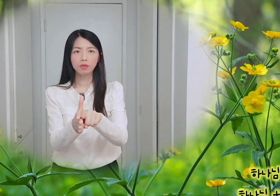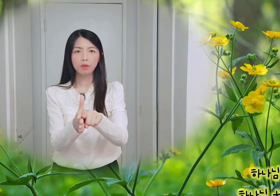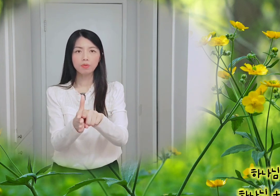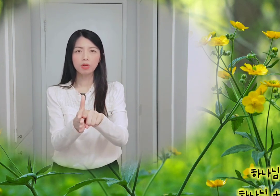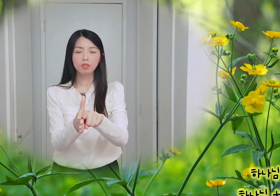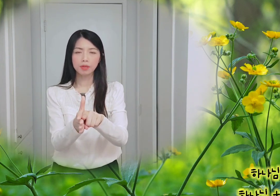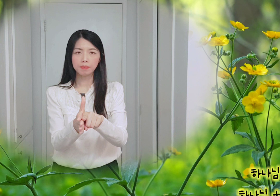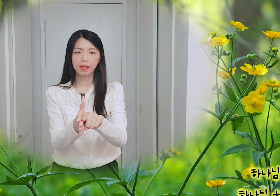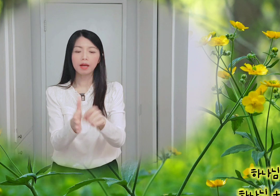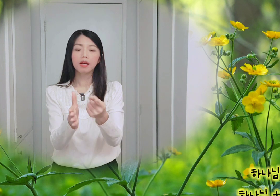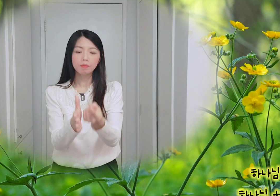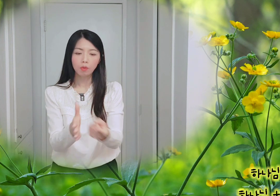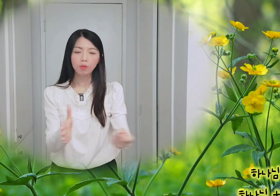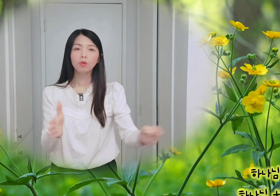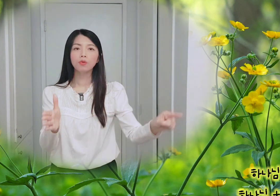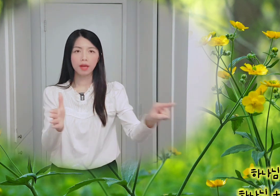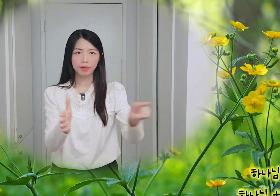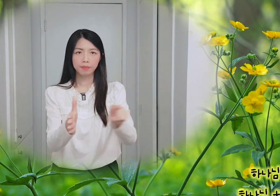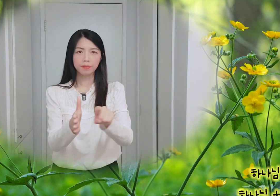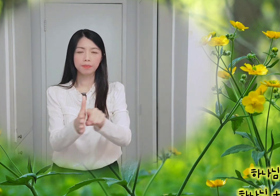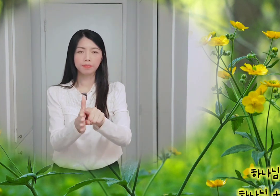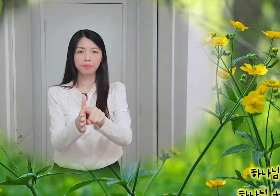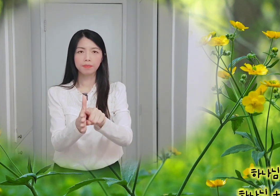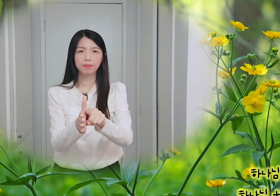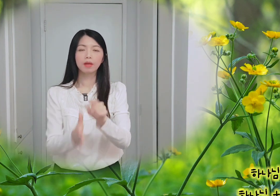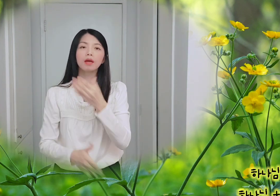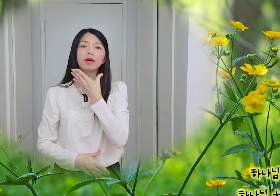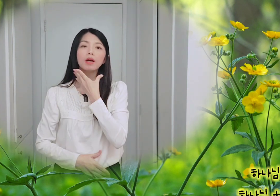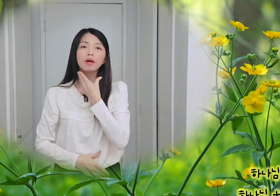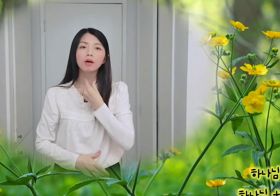왼손 바닥 위에 붙여주시면 됩니다. 모모 위에,